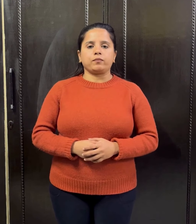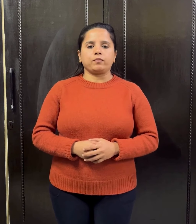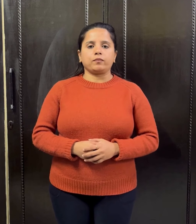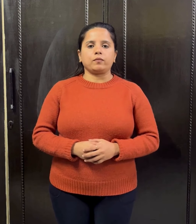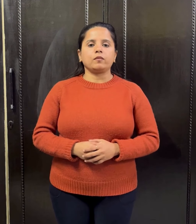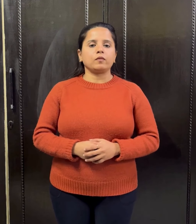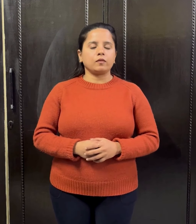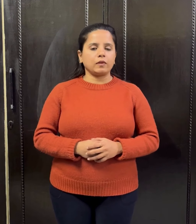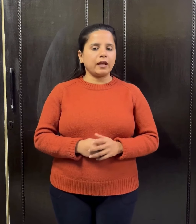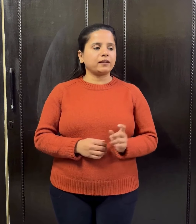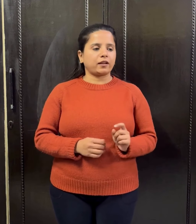दूसरा भाग आता है